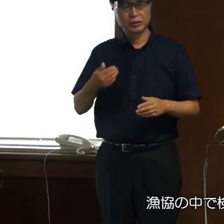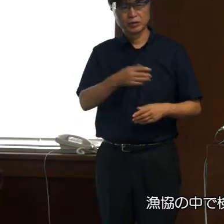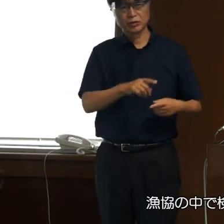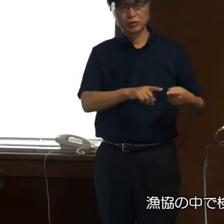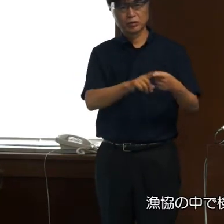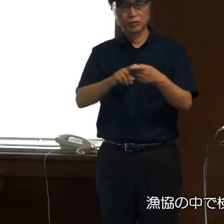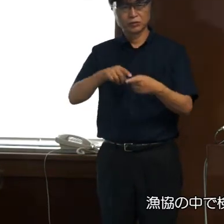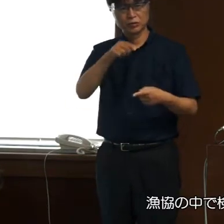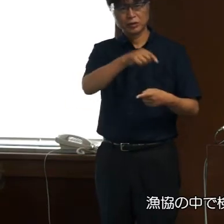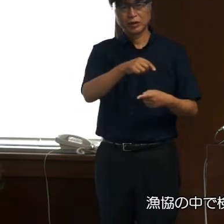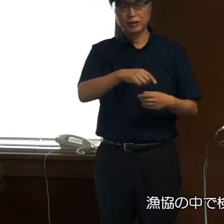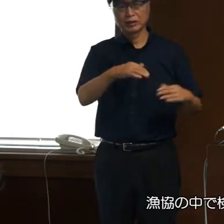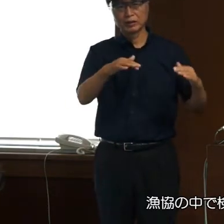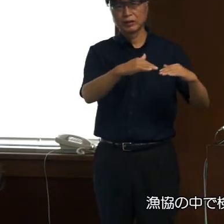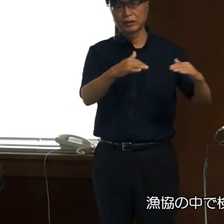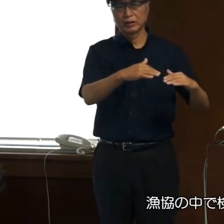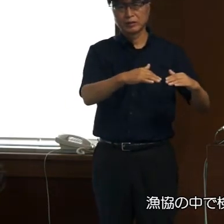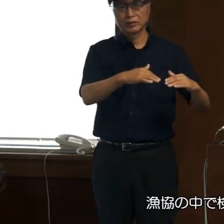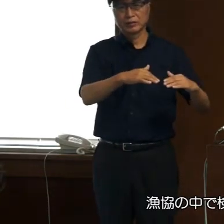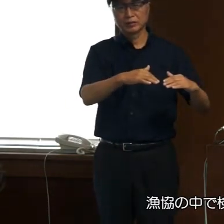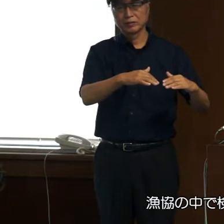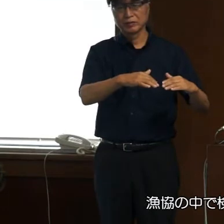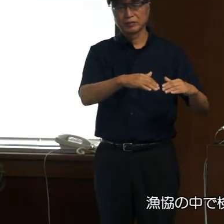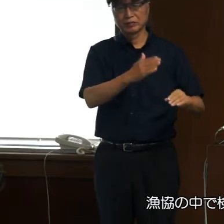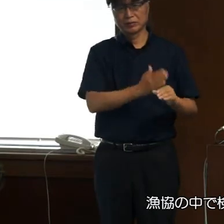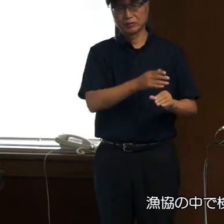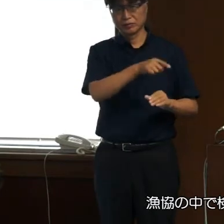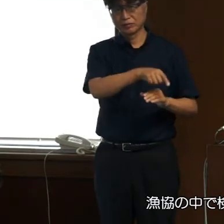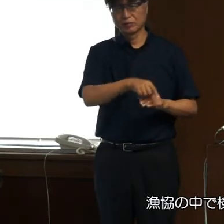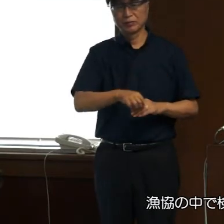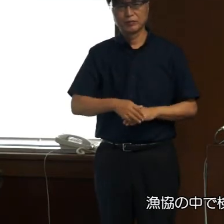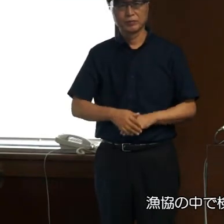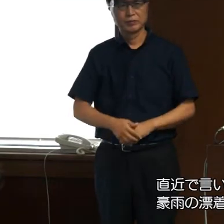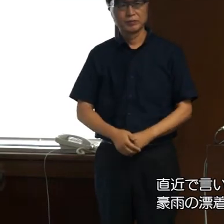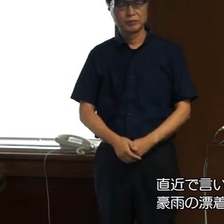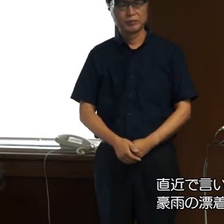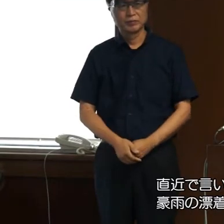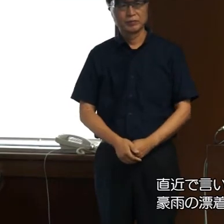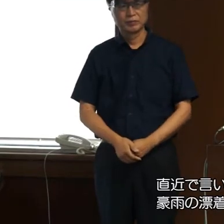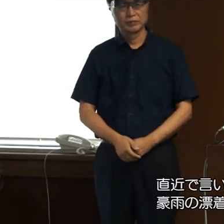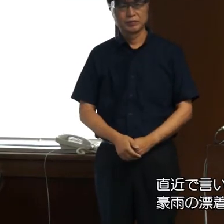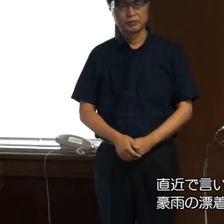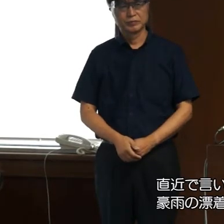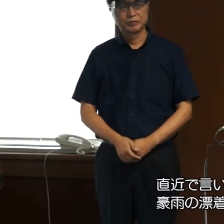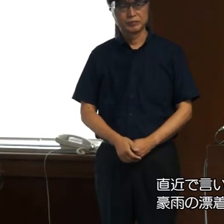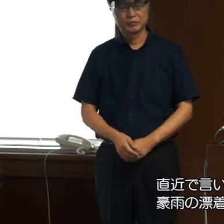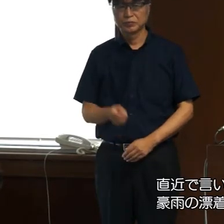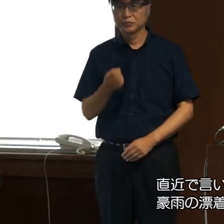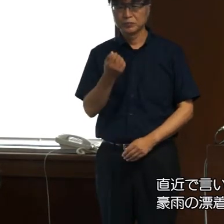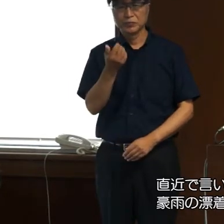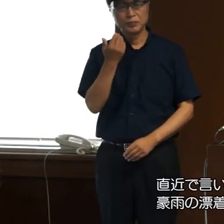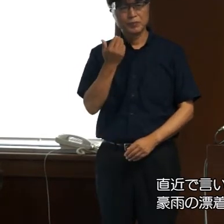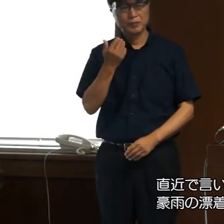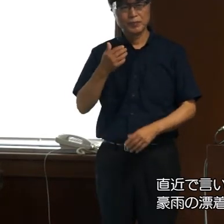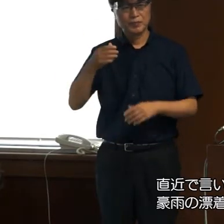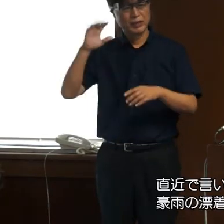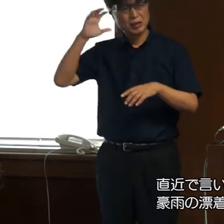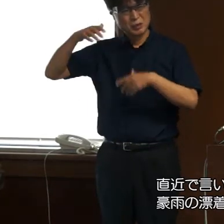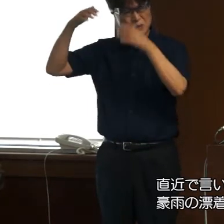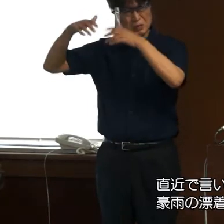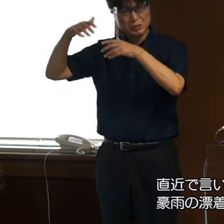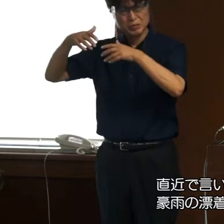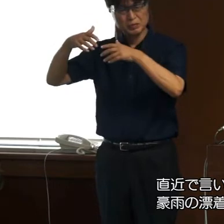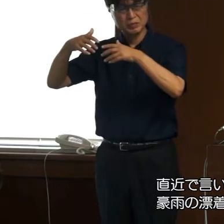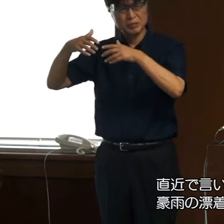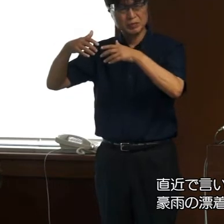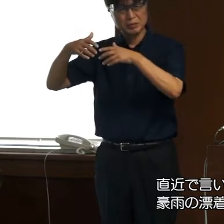漁協の中で検討がなされている、まあ、もう 直近で言いますと豪雨の